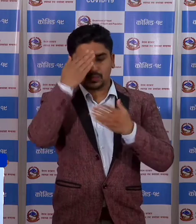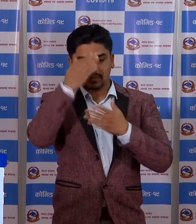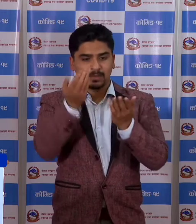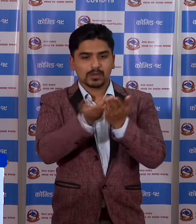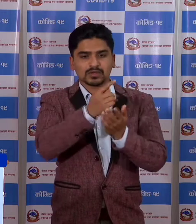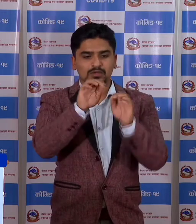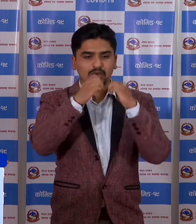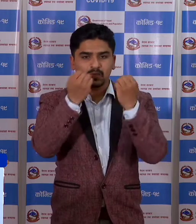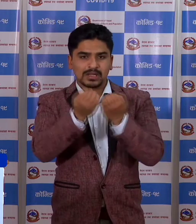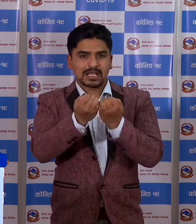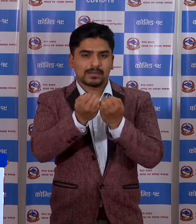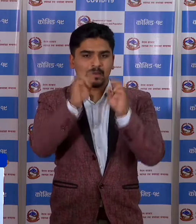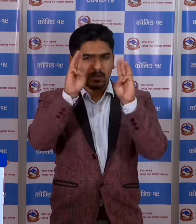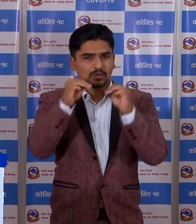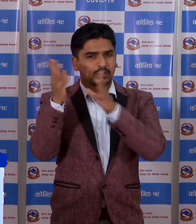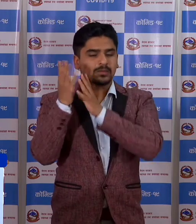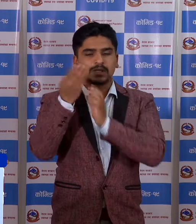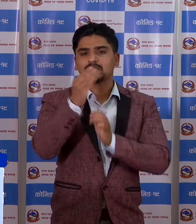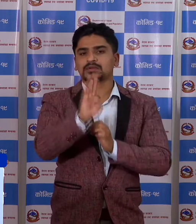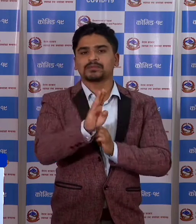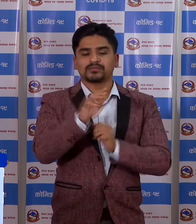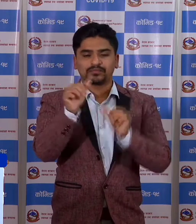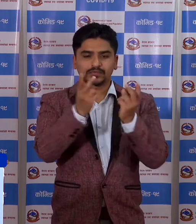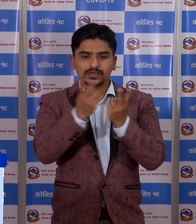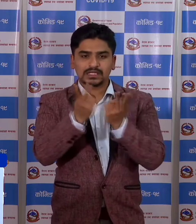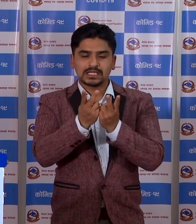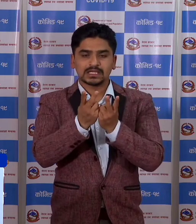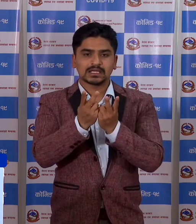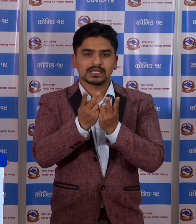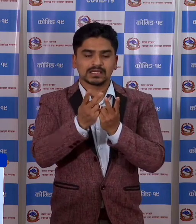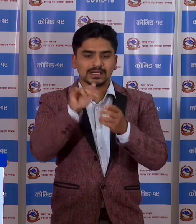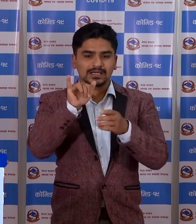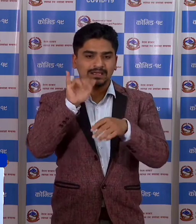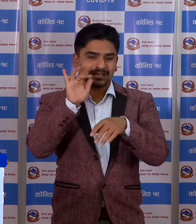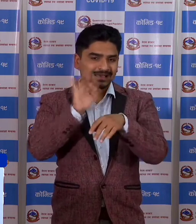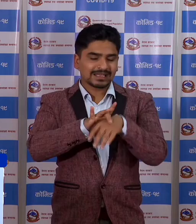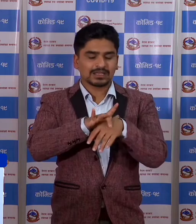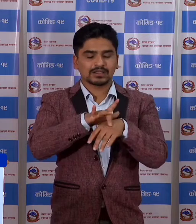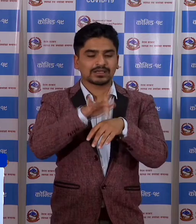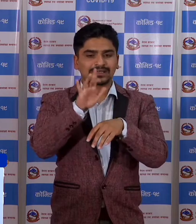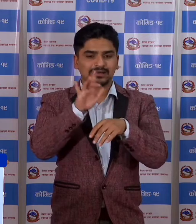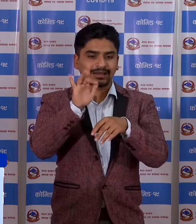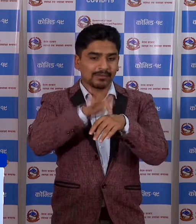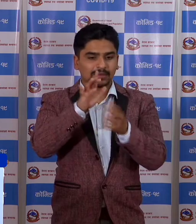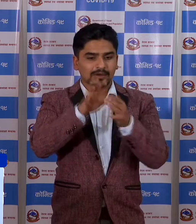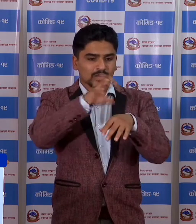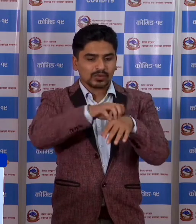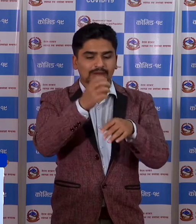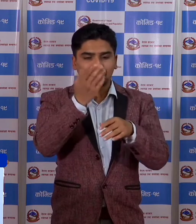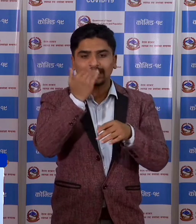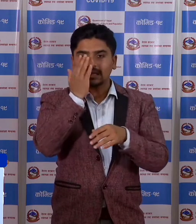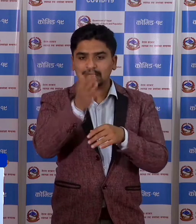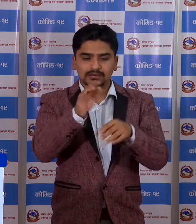लागि समुदायको महत्त्वपूर्ण भूमिका हुन्छ। जस्तै यो डेङ्गे लामखुट्टेको टोकाइबाट मानिसमा सर्ने